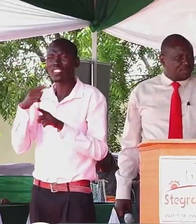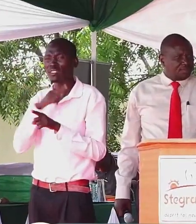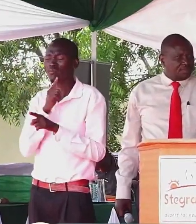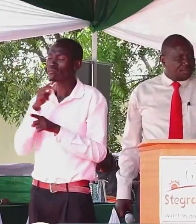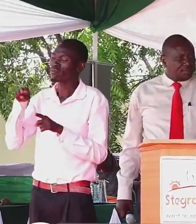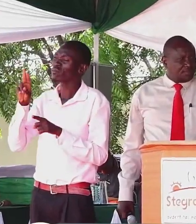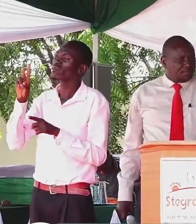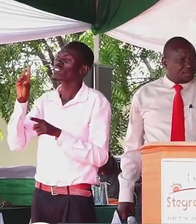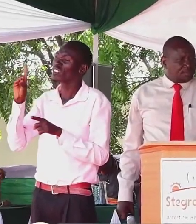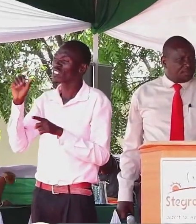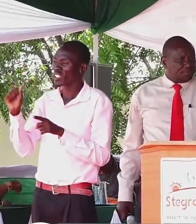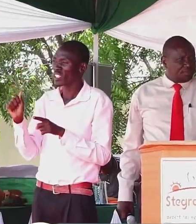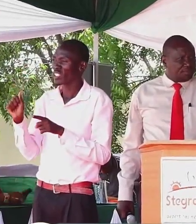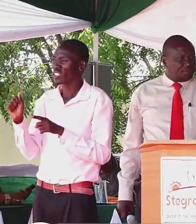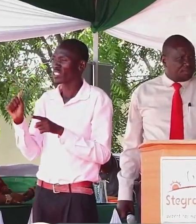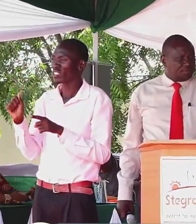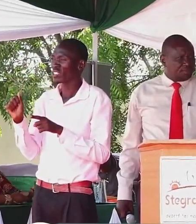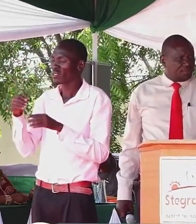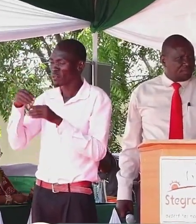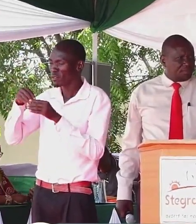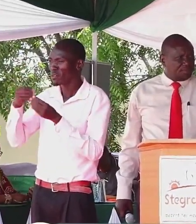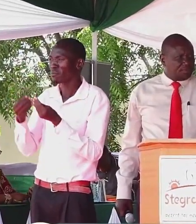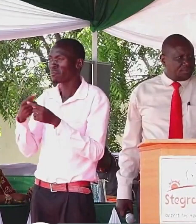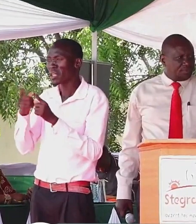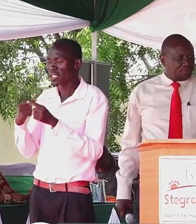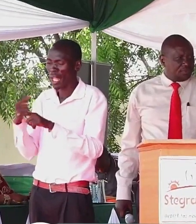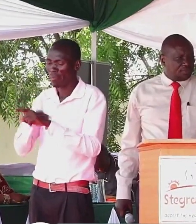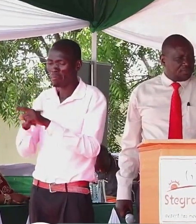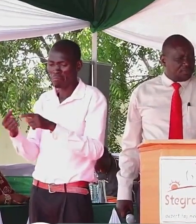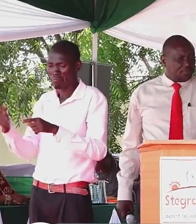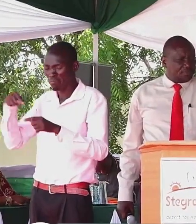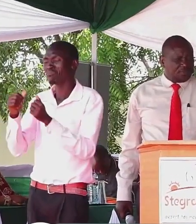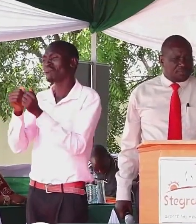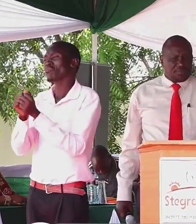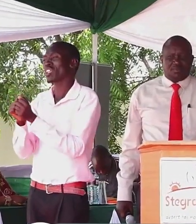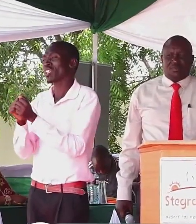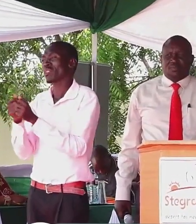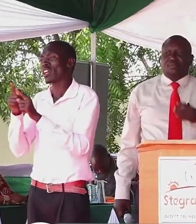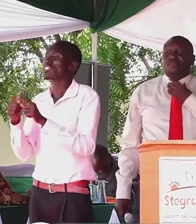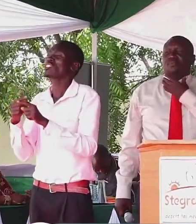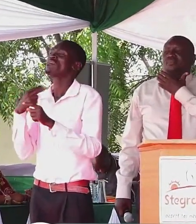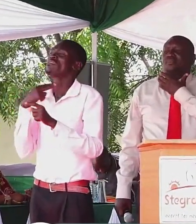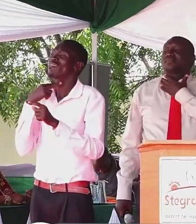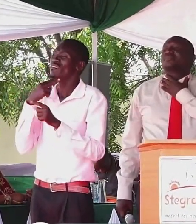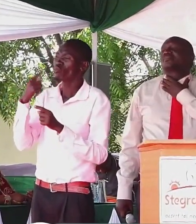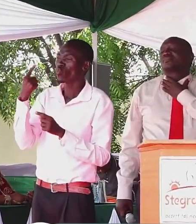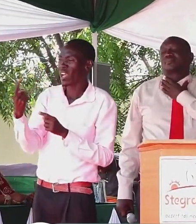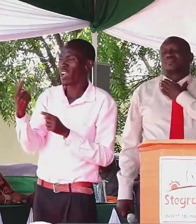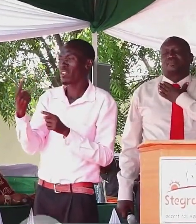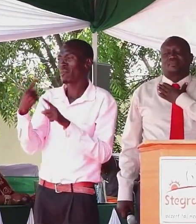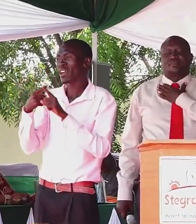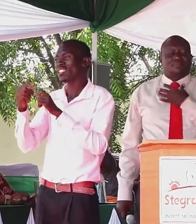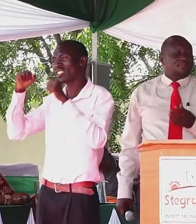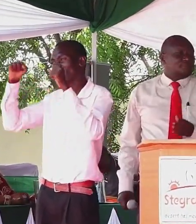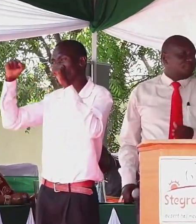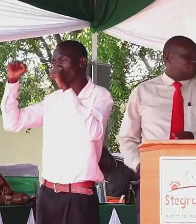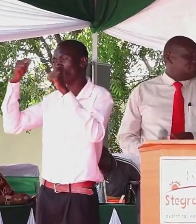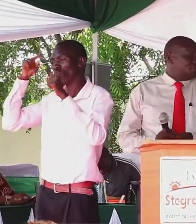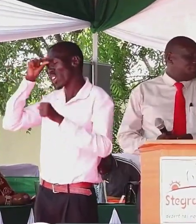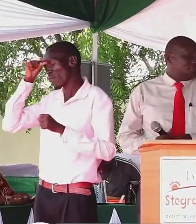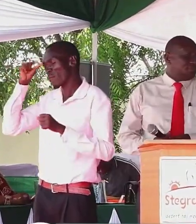UDA kwa tikiti, lakini nimekuja, tumekuwa pamoja, sauti ni mmoja na tunapeleka serikali mbele,